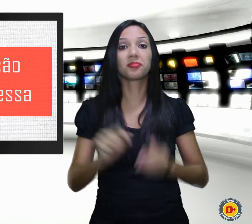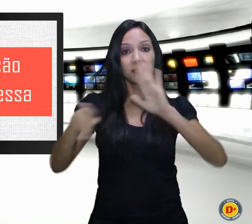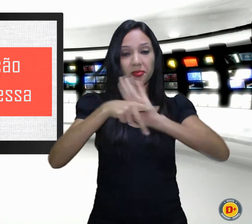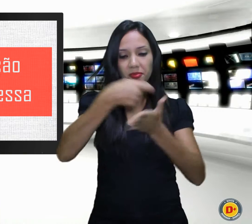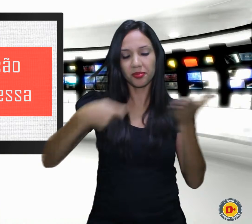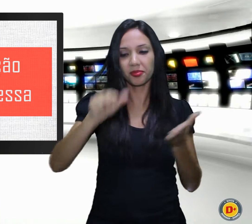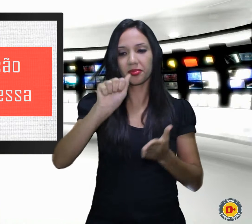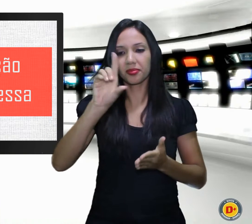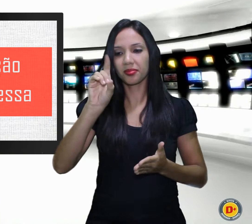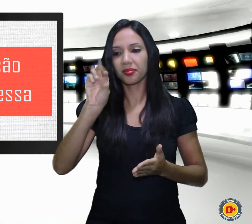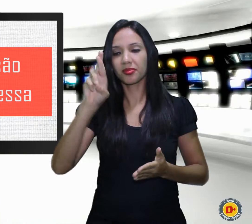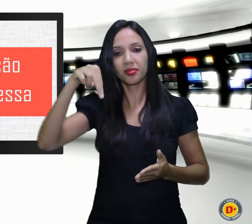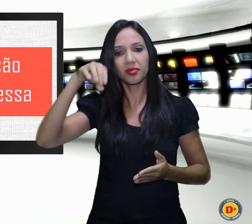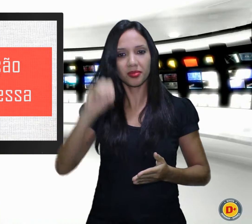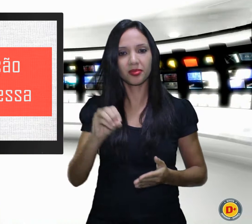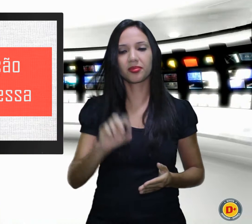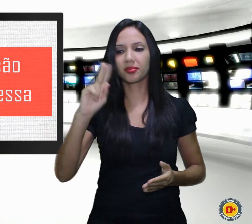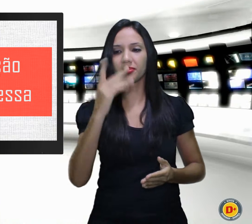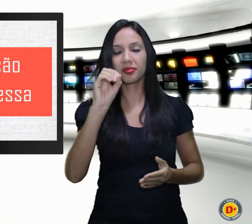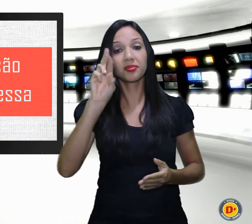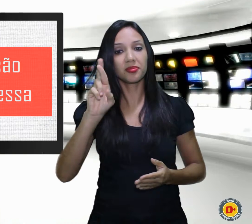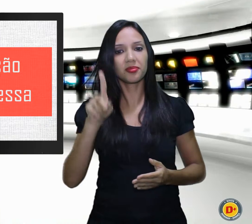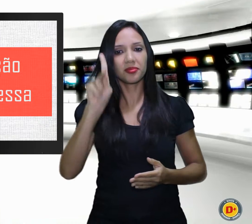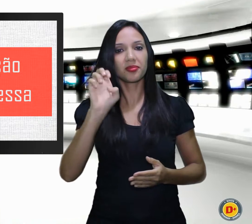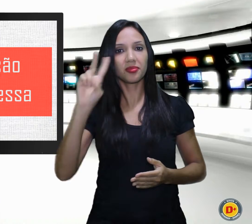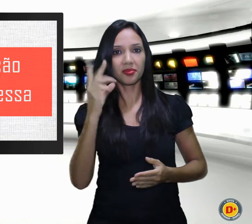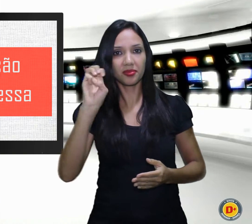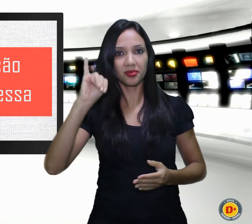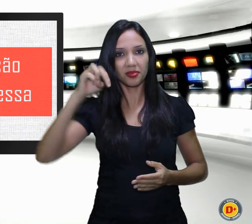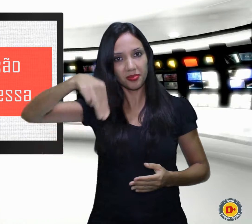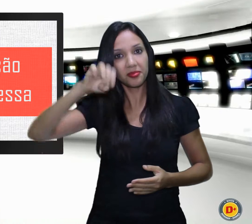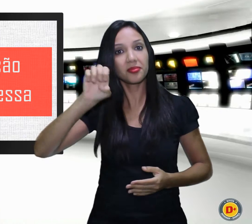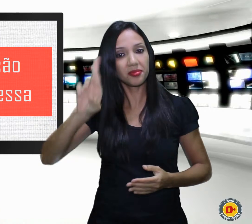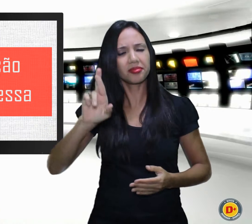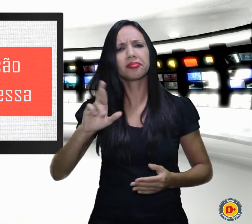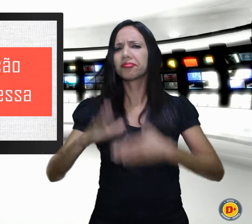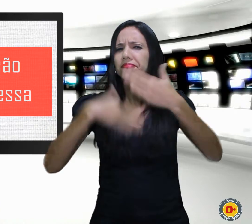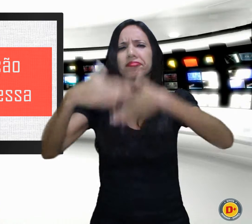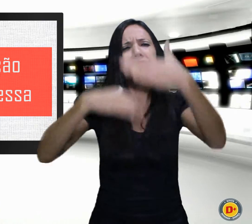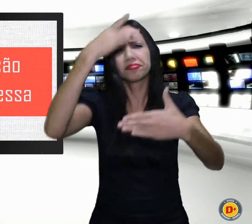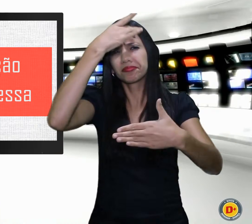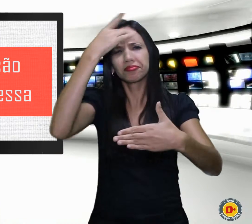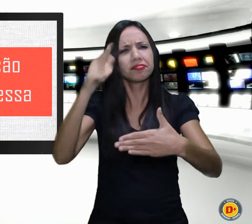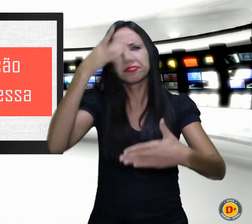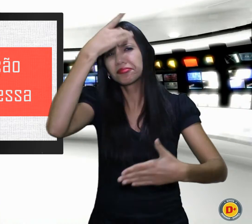indivíduo, que consciente ou inconscientemente o desenvolveria, e sim da sociedade onde ele,